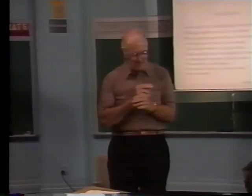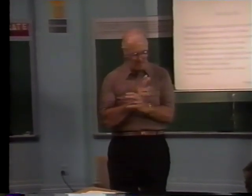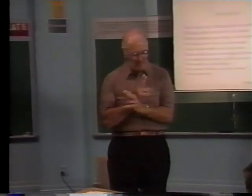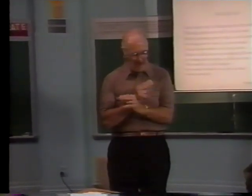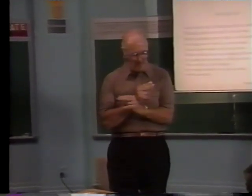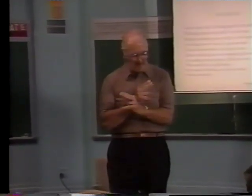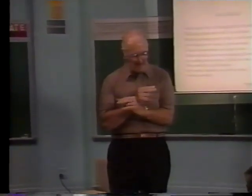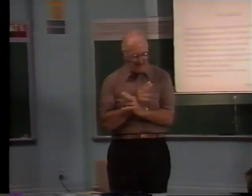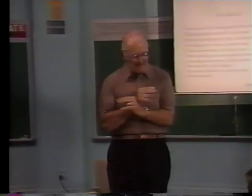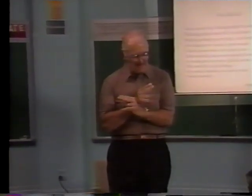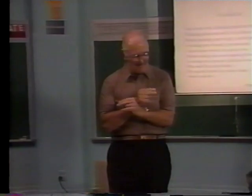Rabbit,